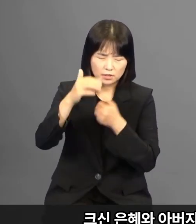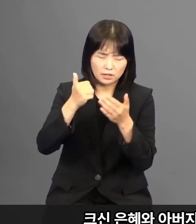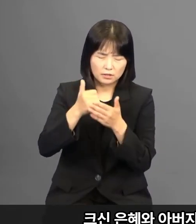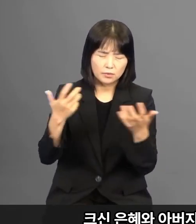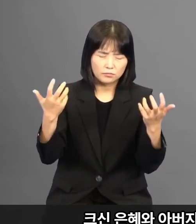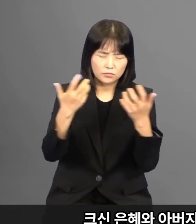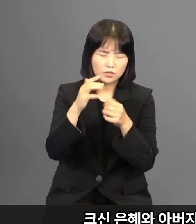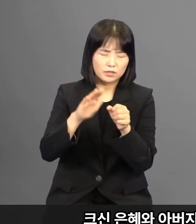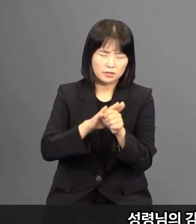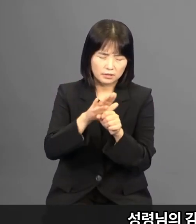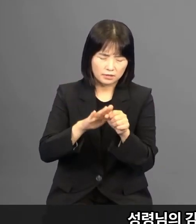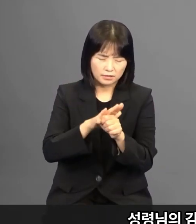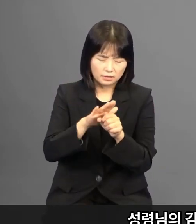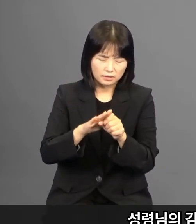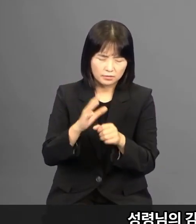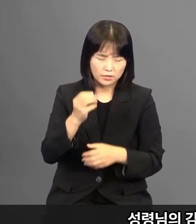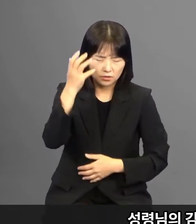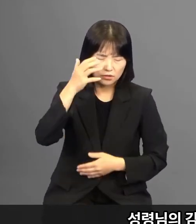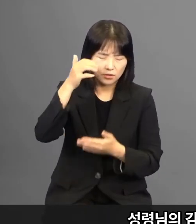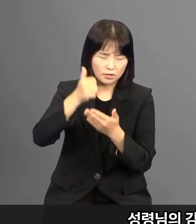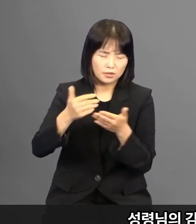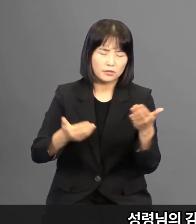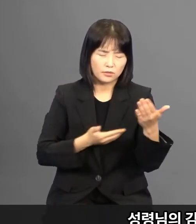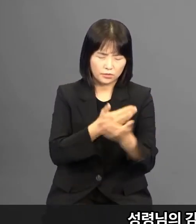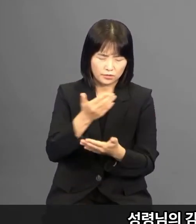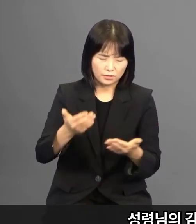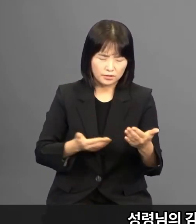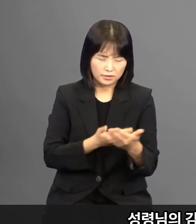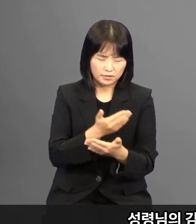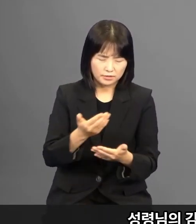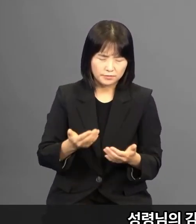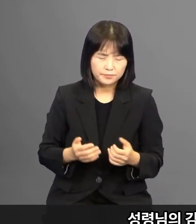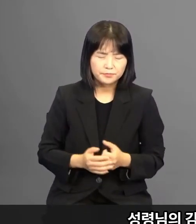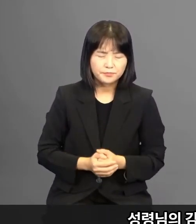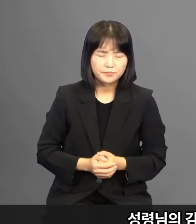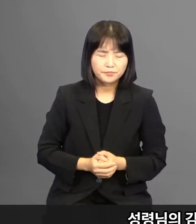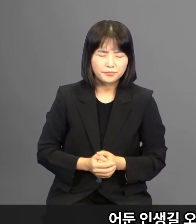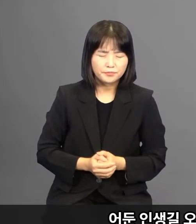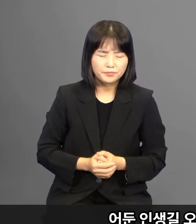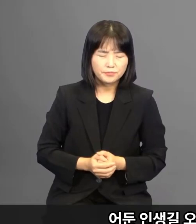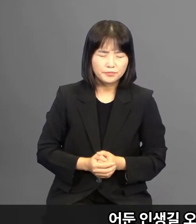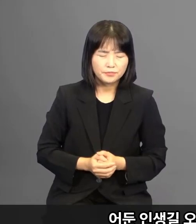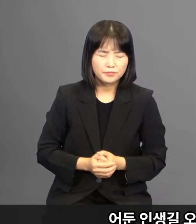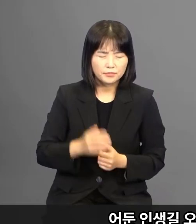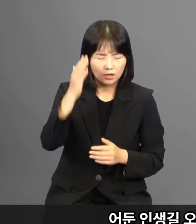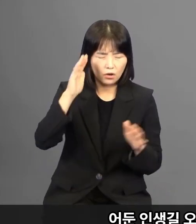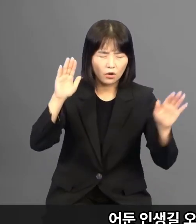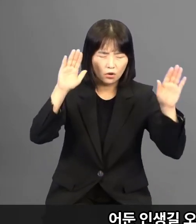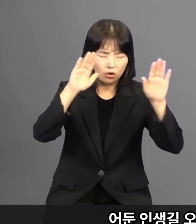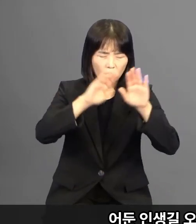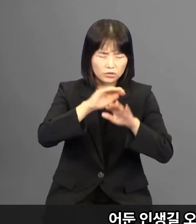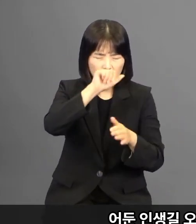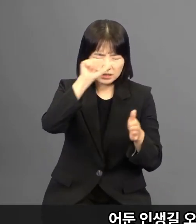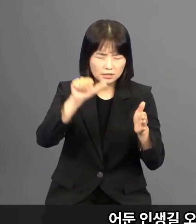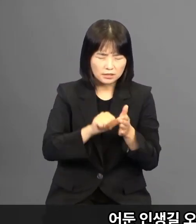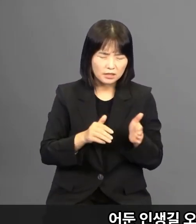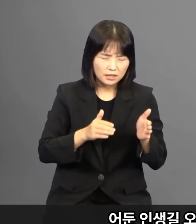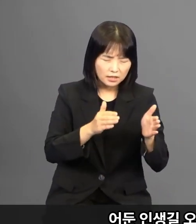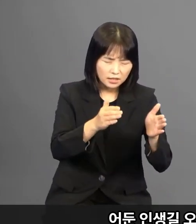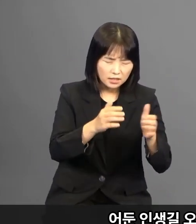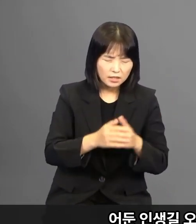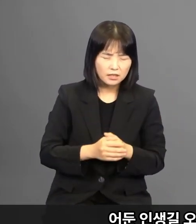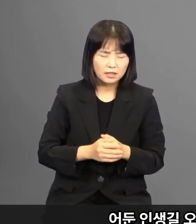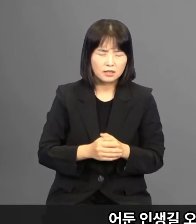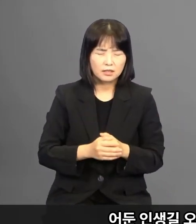풍성하신 사랑하심과 성령님의 가망운동 교통 내주하심이 어두운 인생길 오직 말씀을